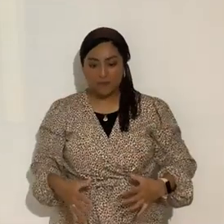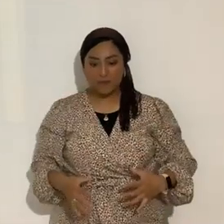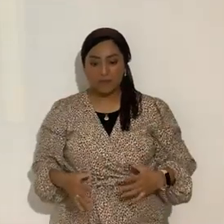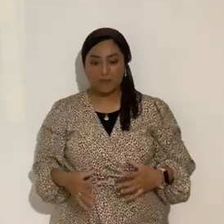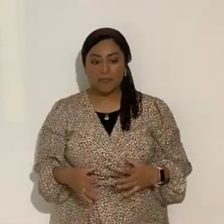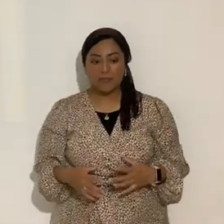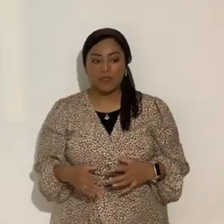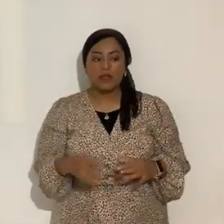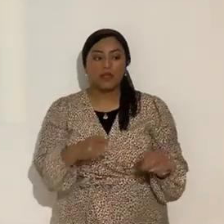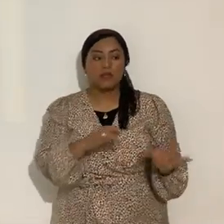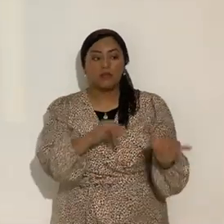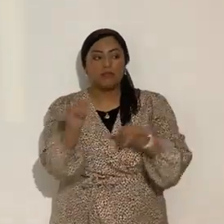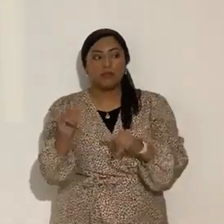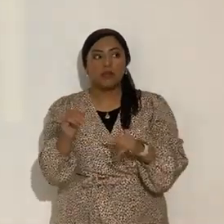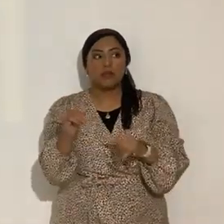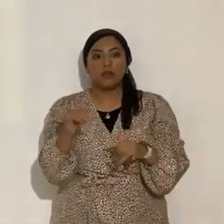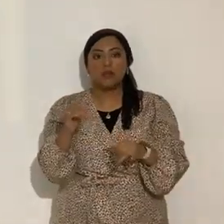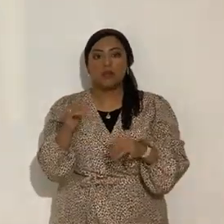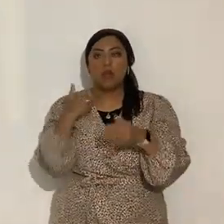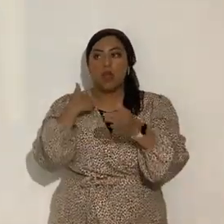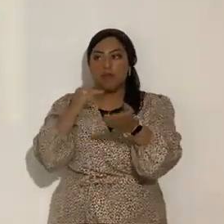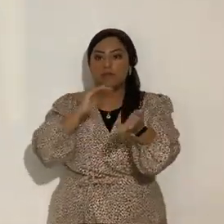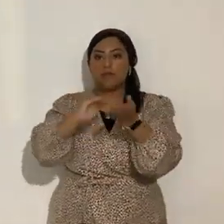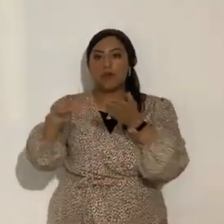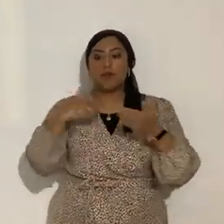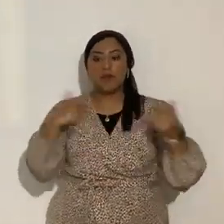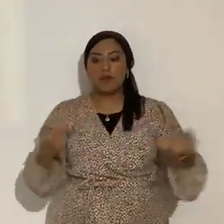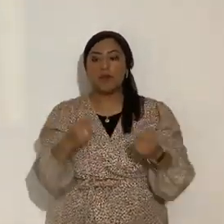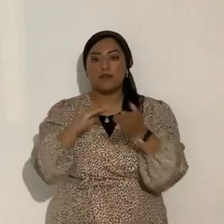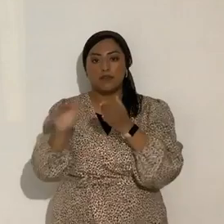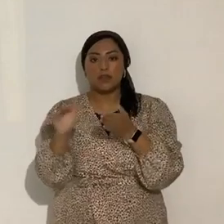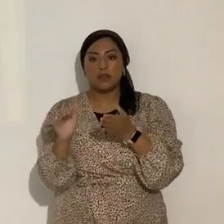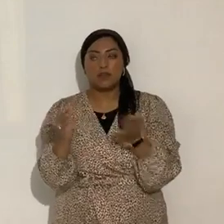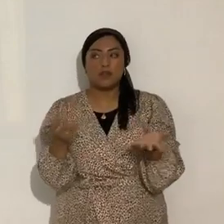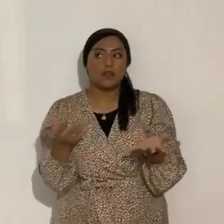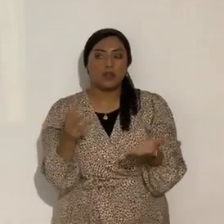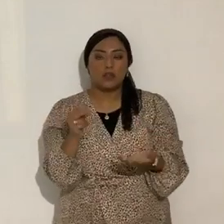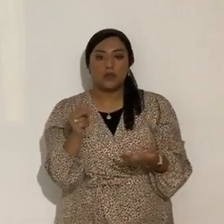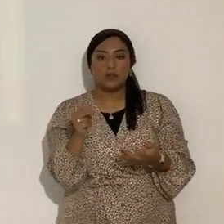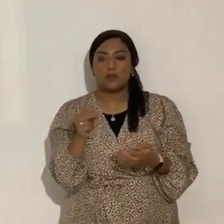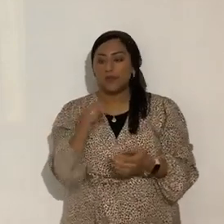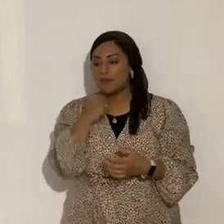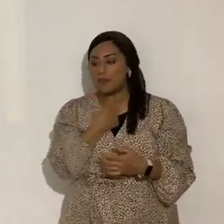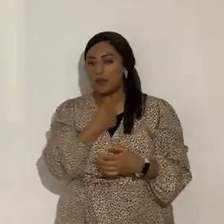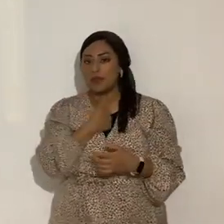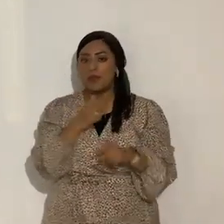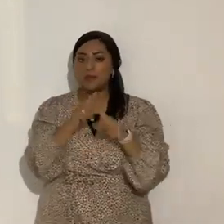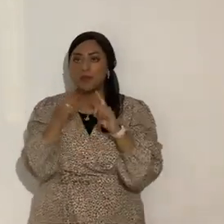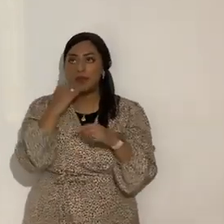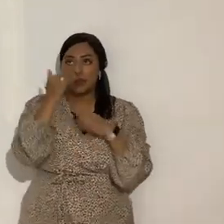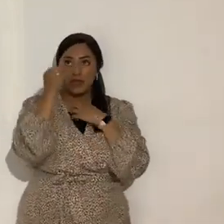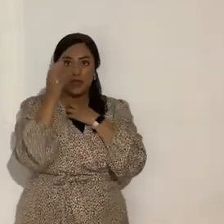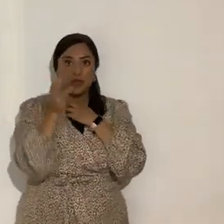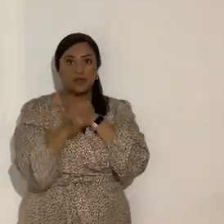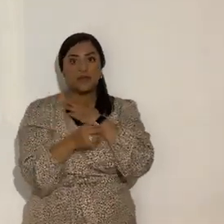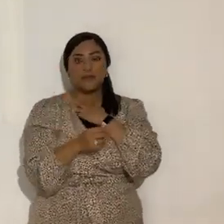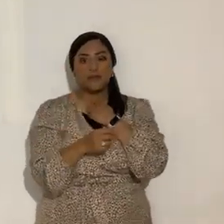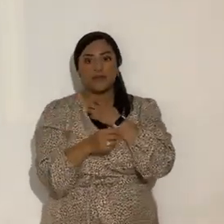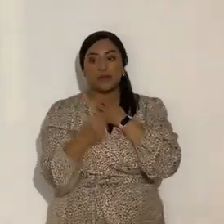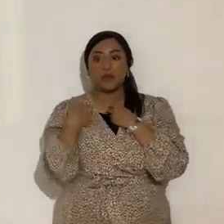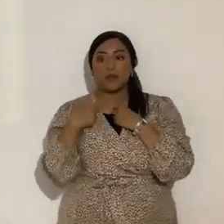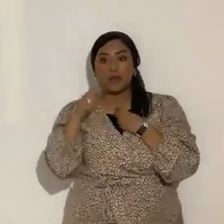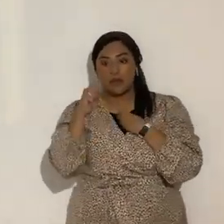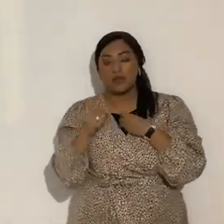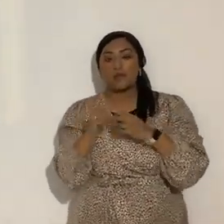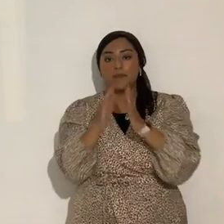haciendo como una justificación para ser perdonados de sus pecados, pero no somos salvos por obras, sino por gracia. Y de que debemos